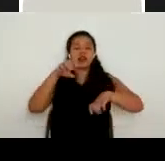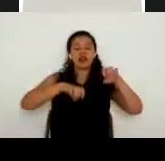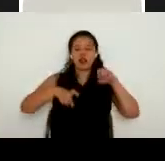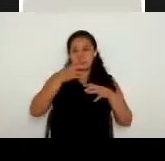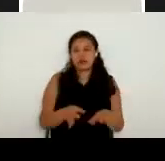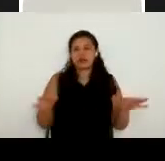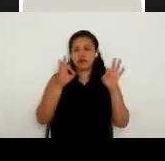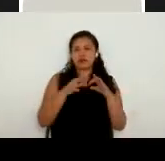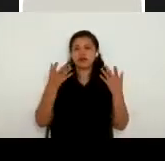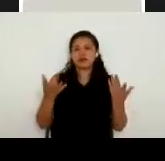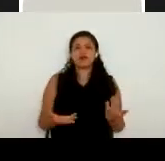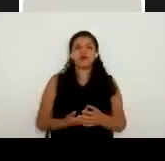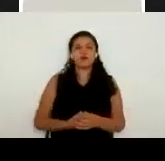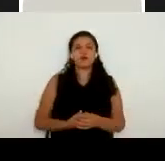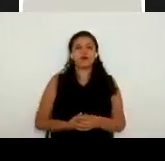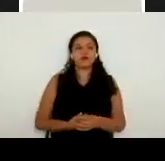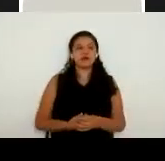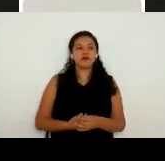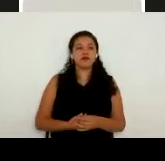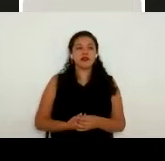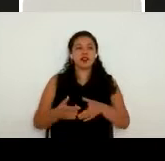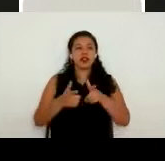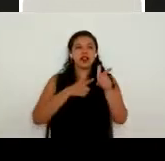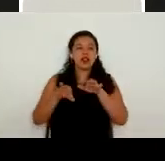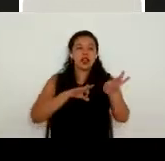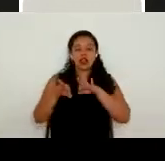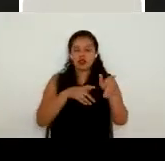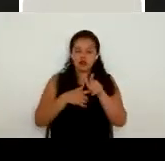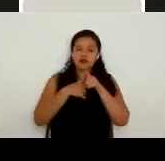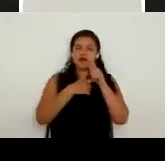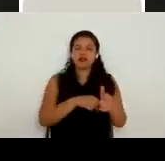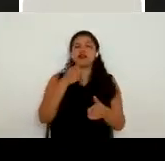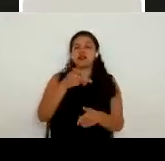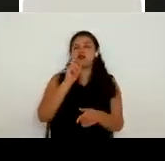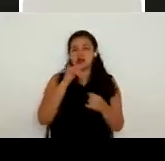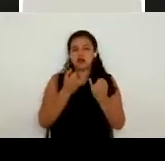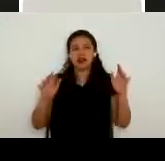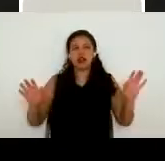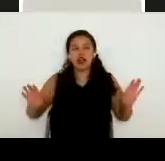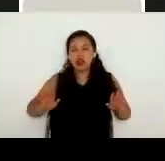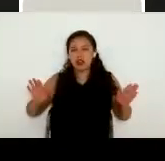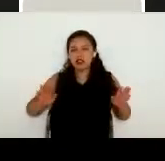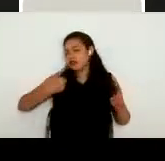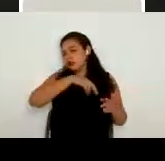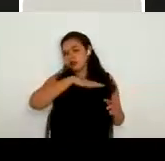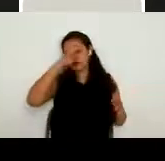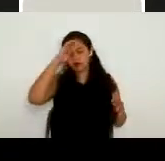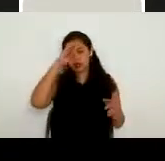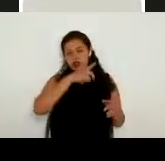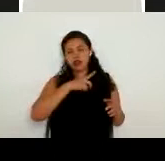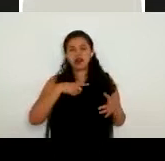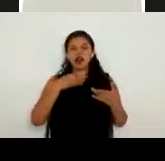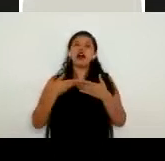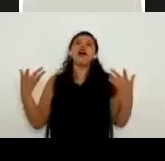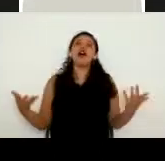que implica un aspecto que debemos considerar porque bueno en la actualidad hay tanta temporalidad